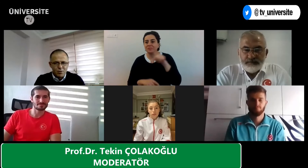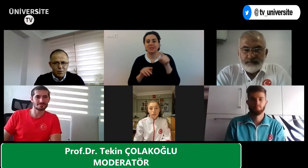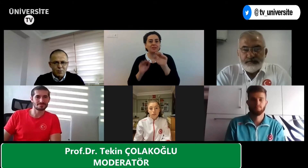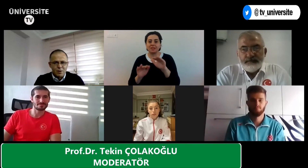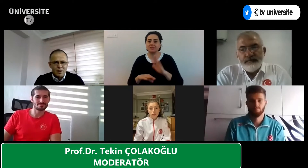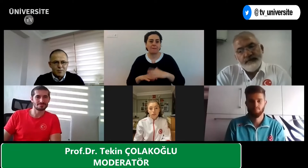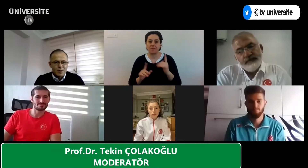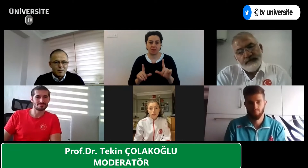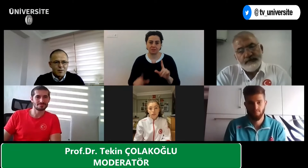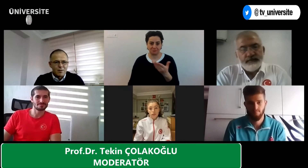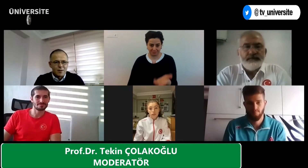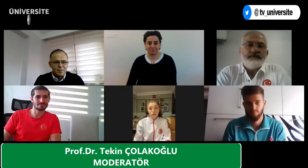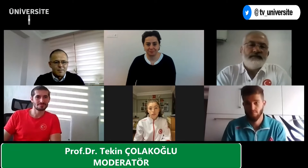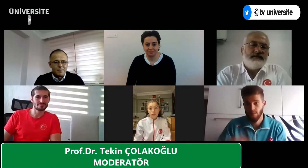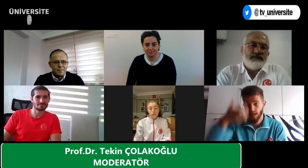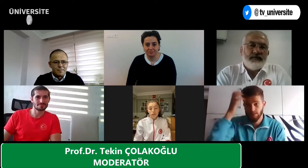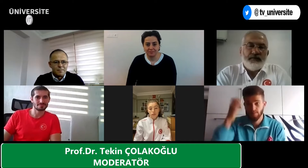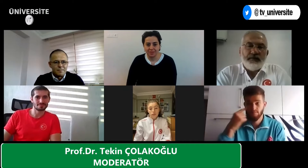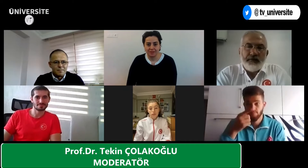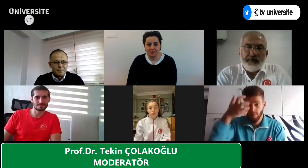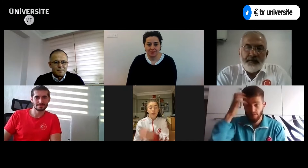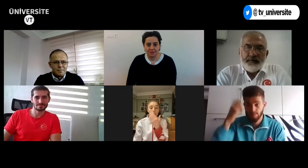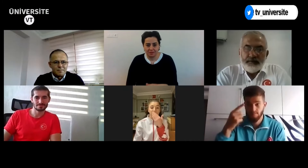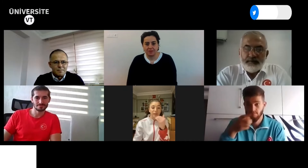yapabilirler? Soruyu dinlemişti biraz mı sanırım.